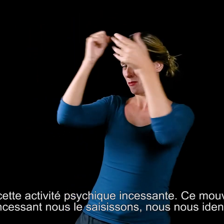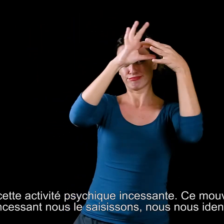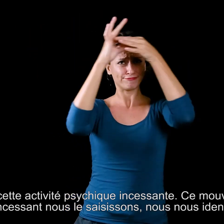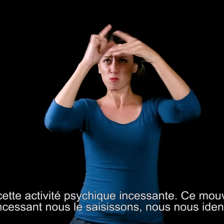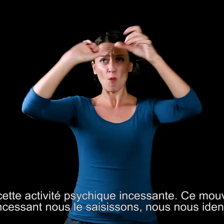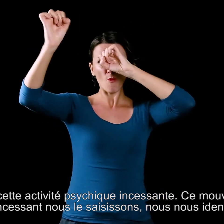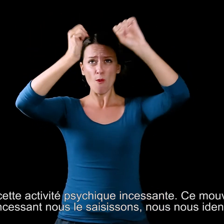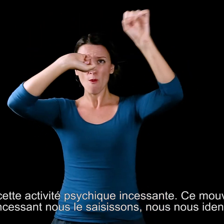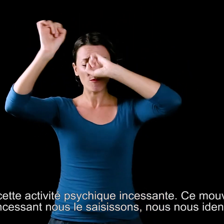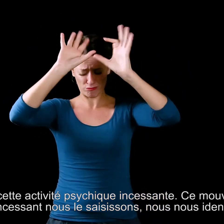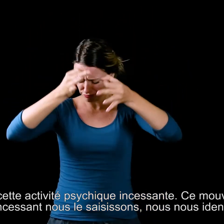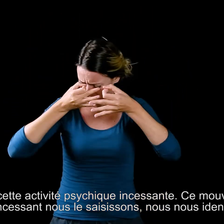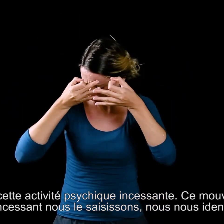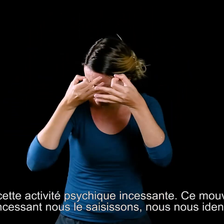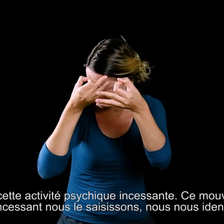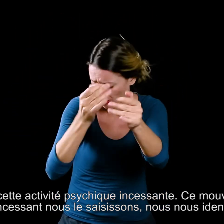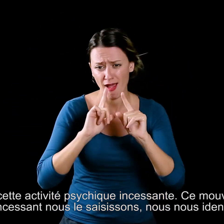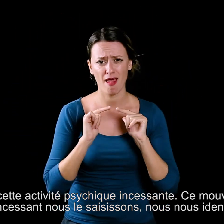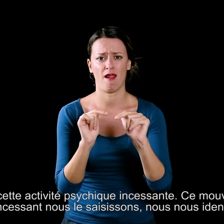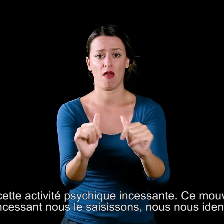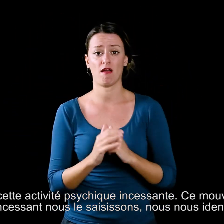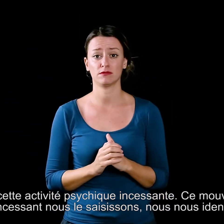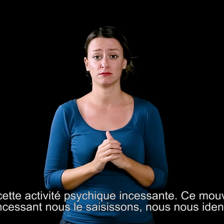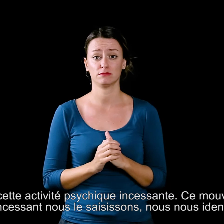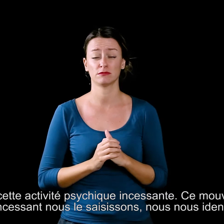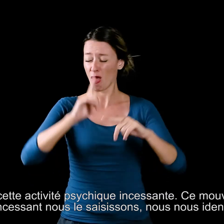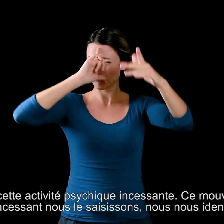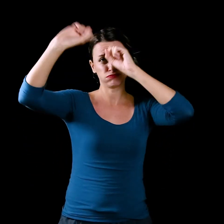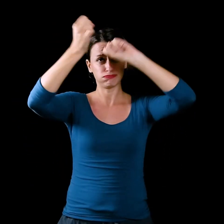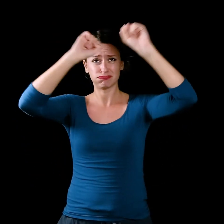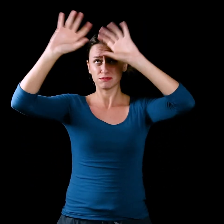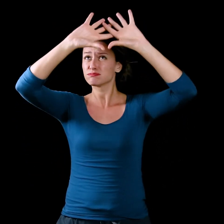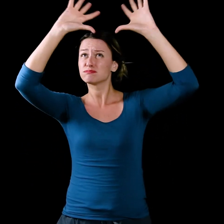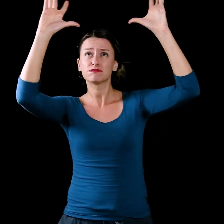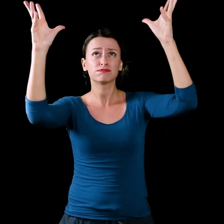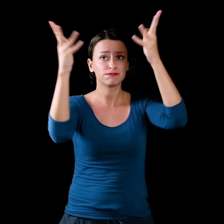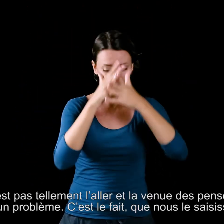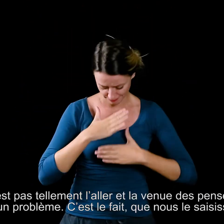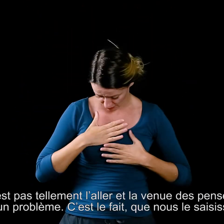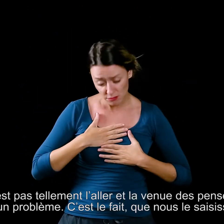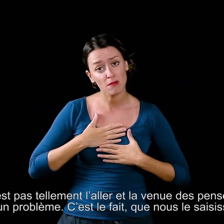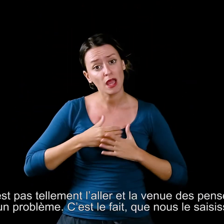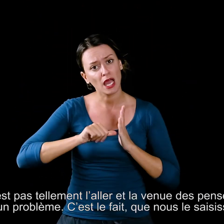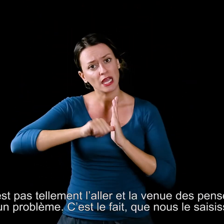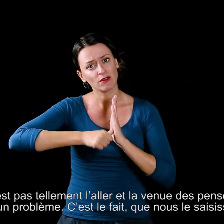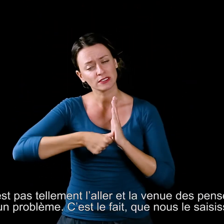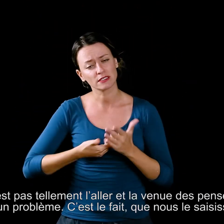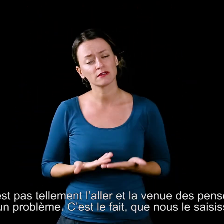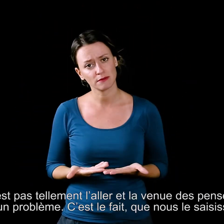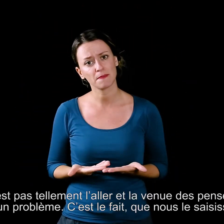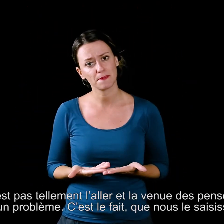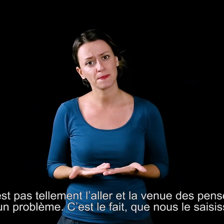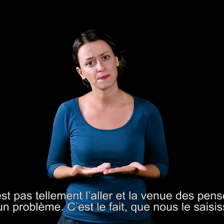mouvement des pensées incessant, nous le saisissons, nous identifions à lui. En fait, ce n'est pas